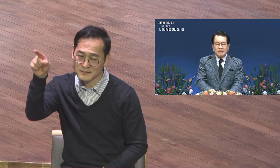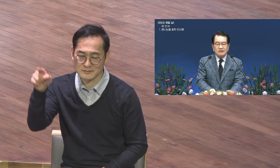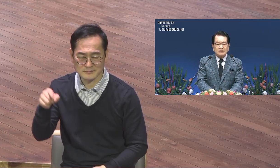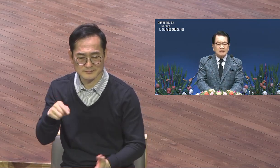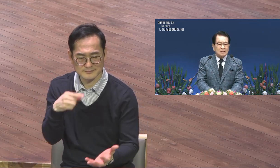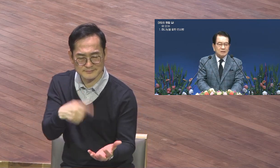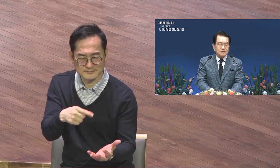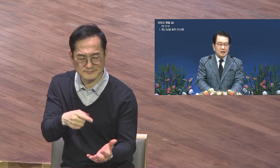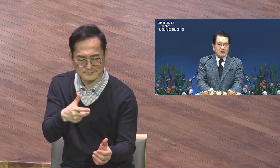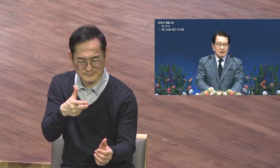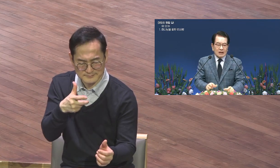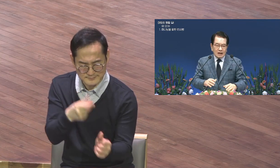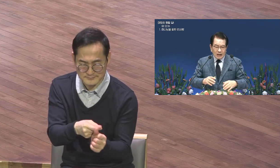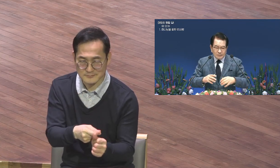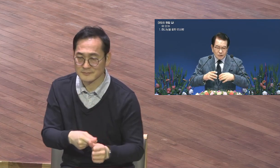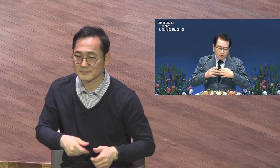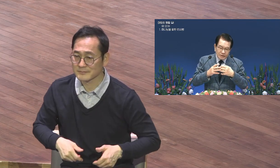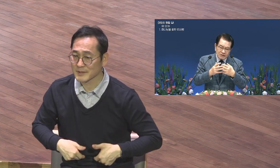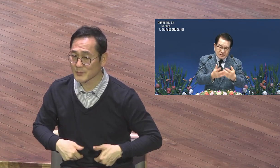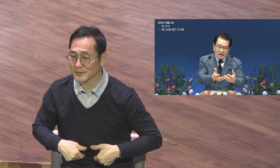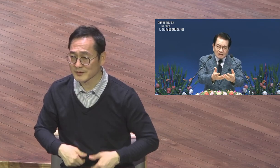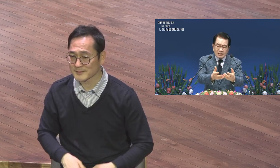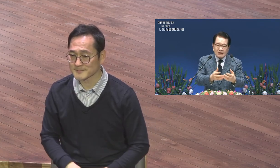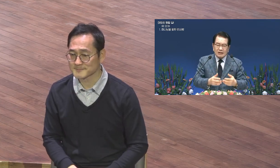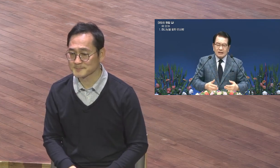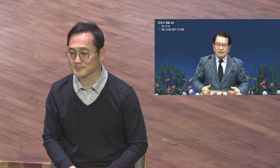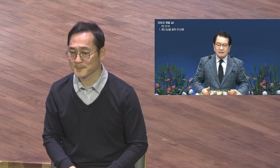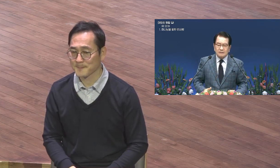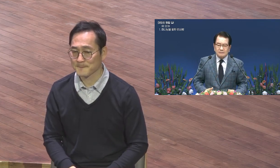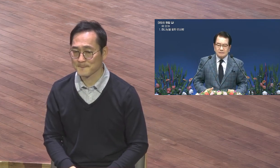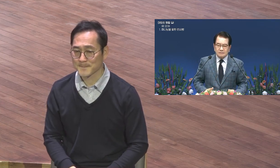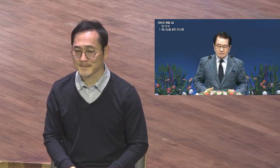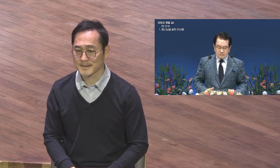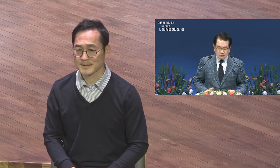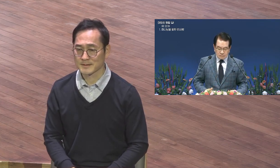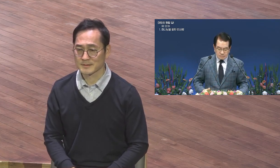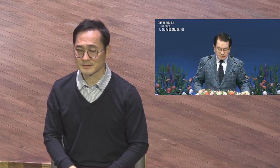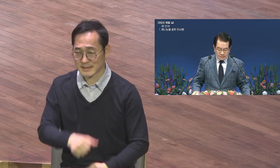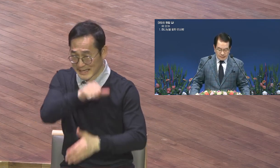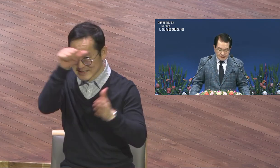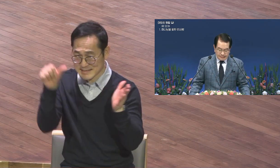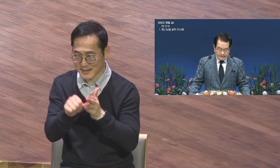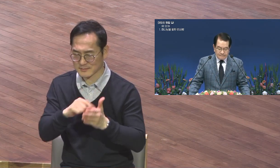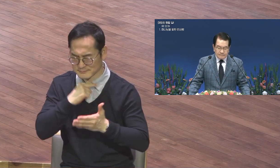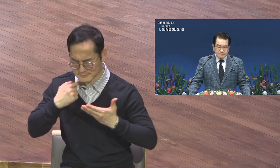그게 얼마나 신앙이 다릅니까? 하나님을 위해서 생을 드리라.